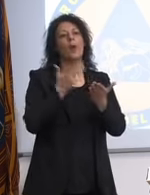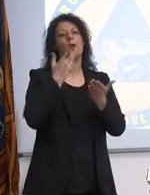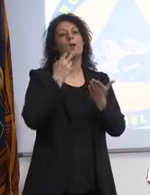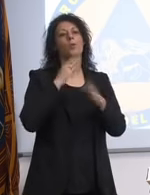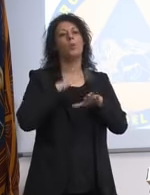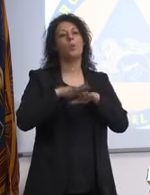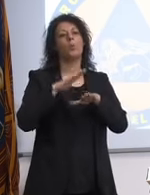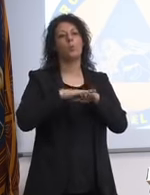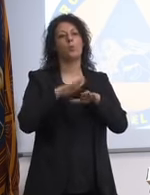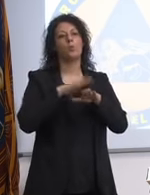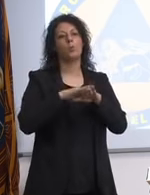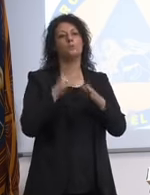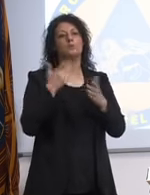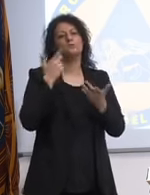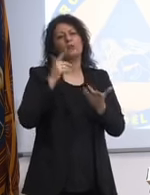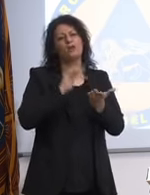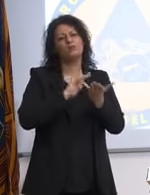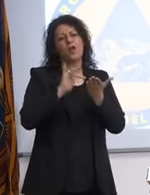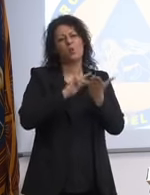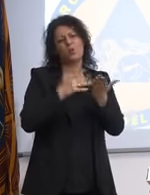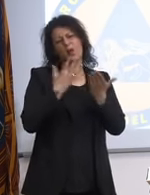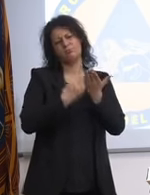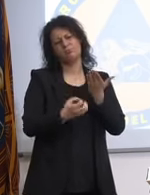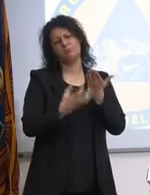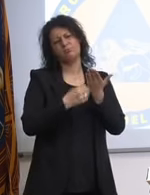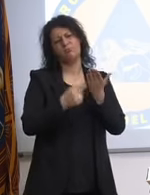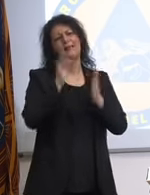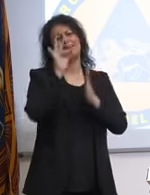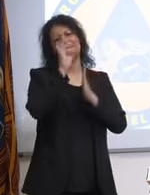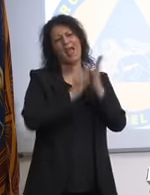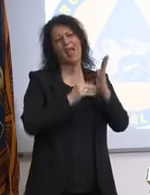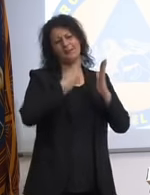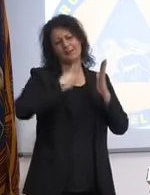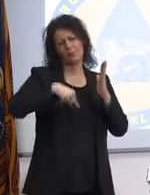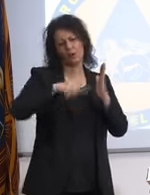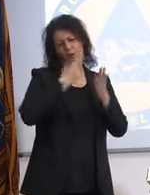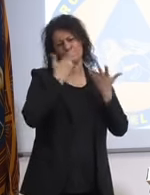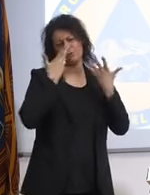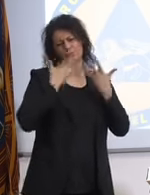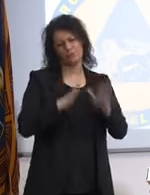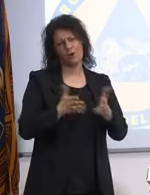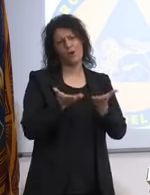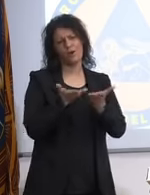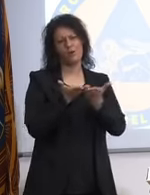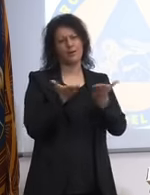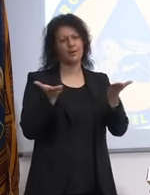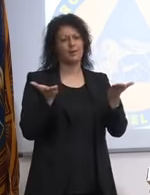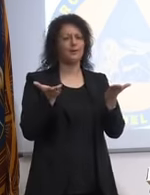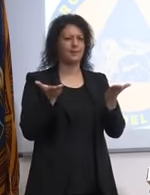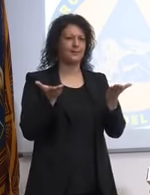solo georeferenziati ma anche profilati rispetto